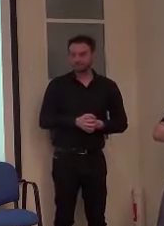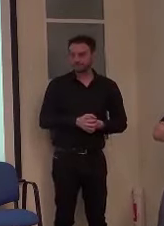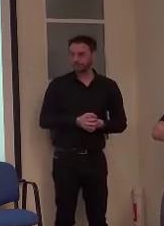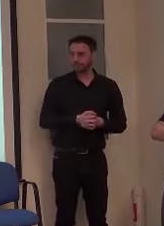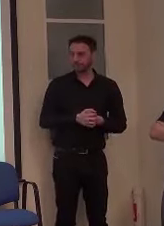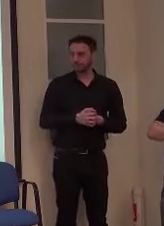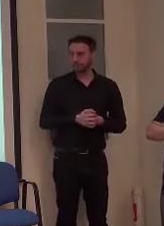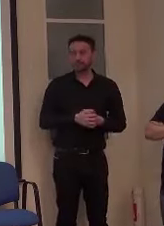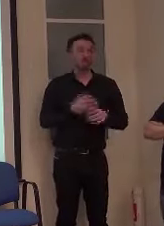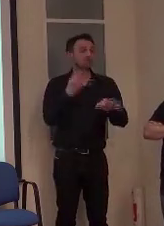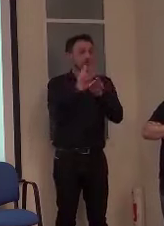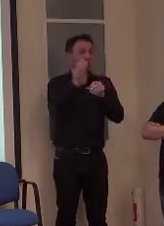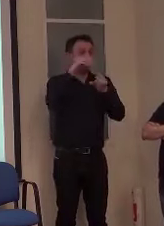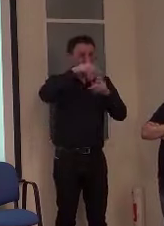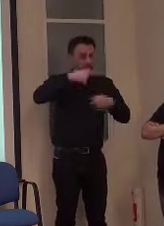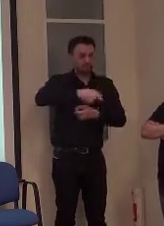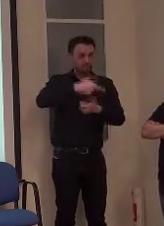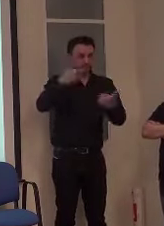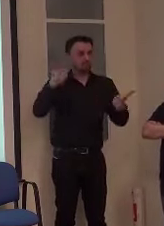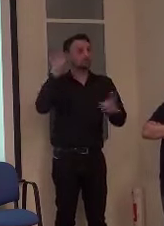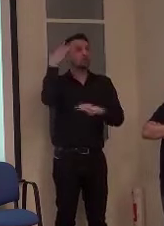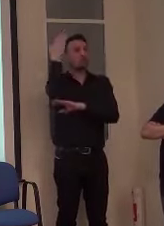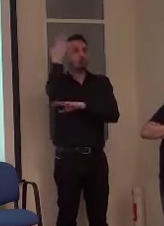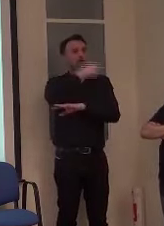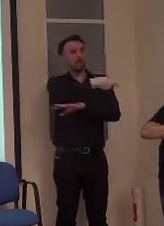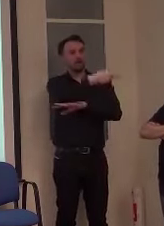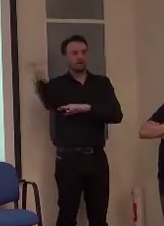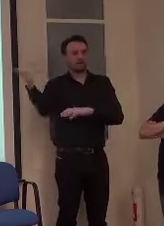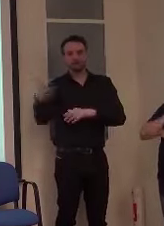impartido en la escuela en una jornada